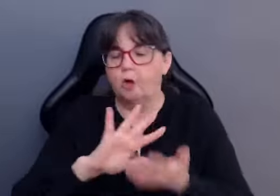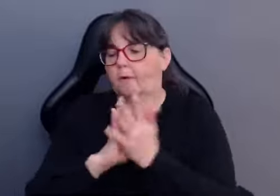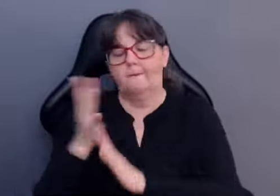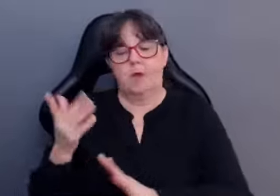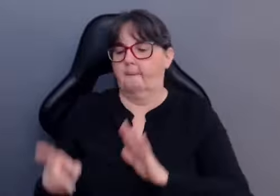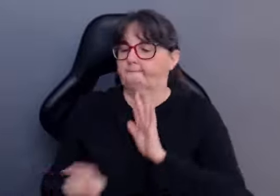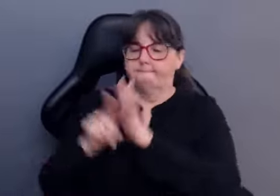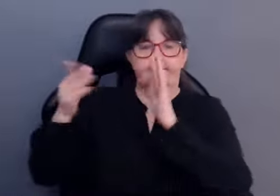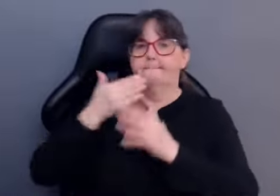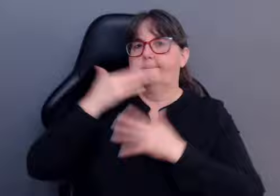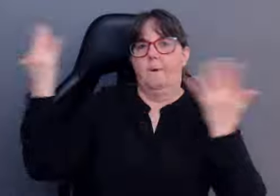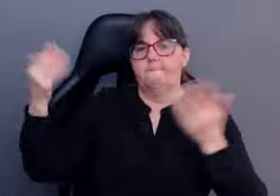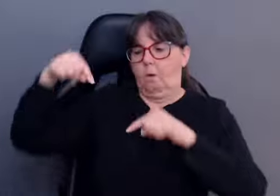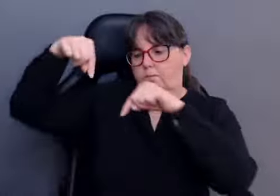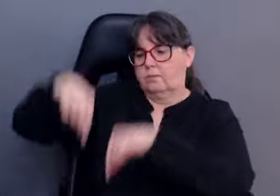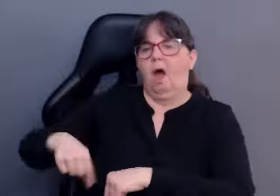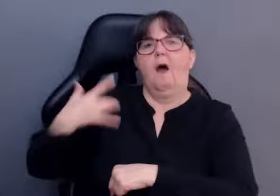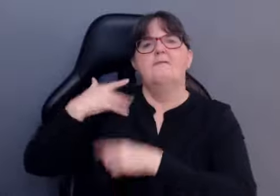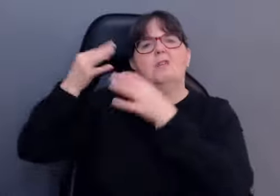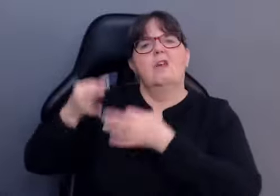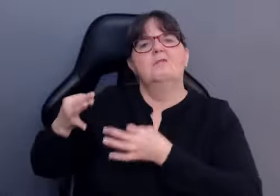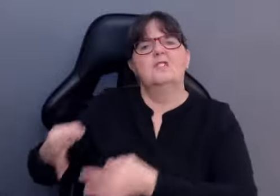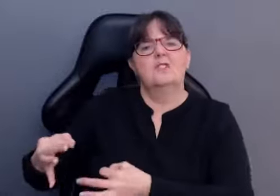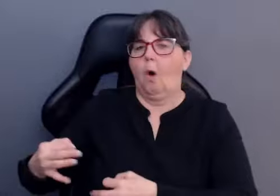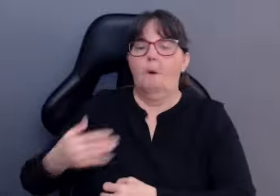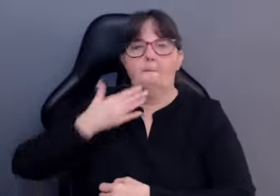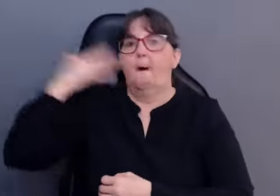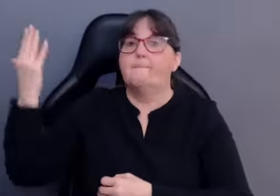les résolutions adoptées à cette assemblée.